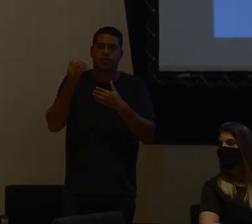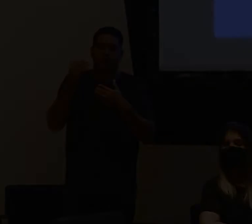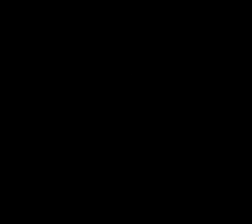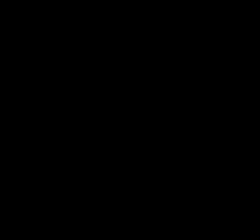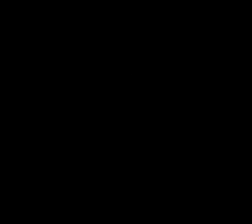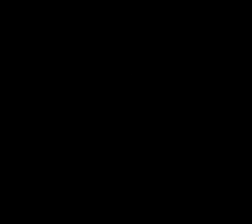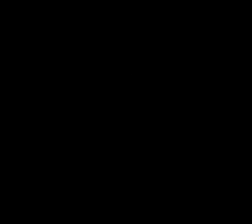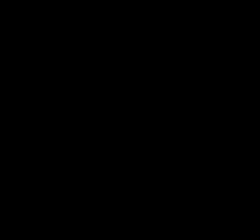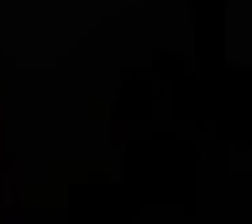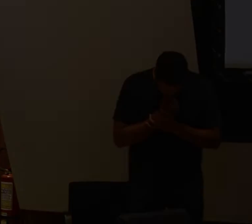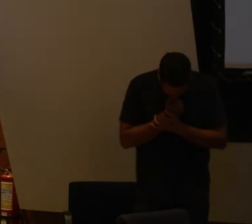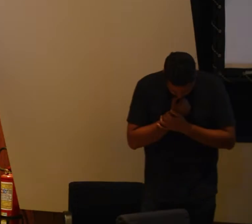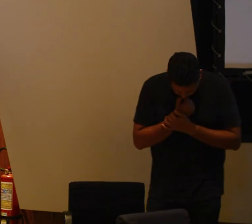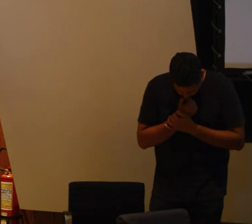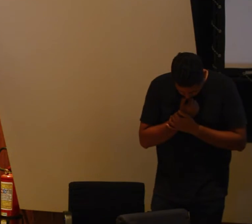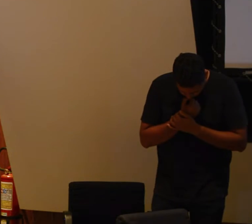restante.